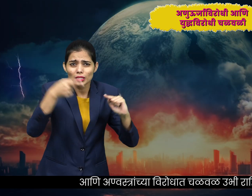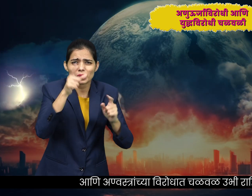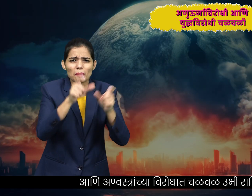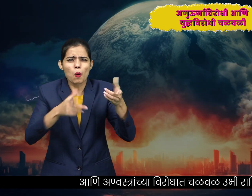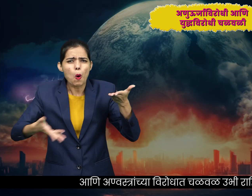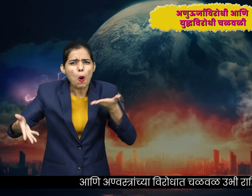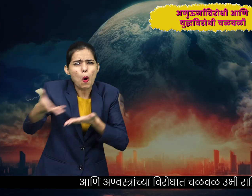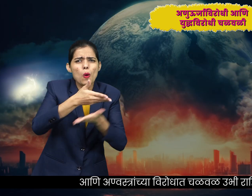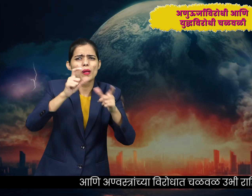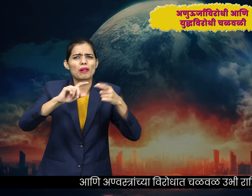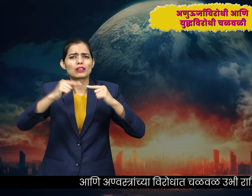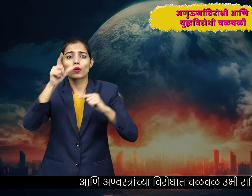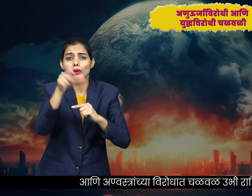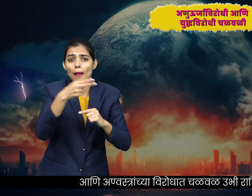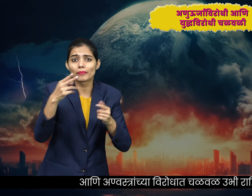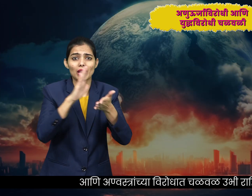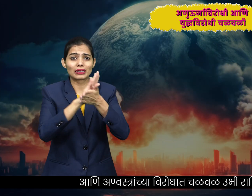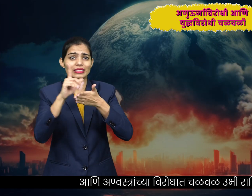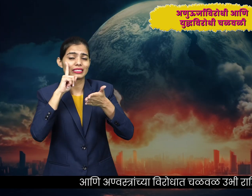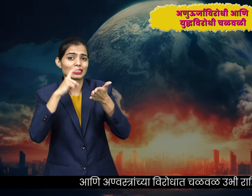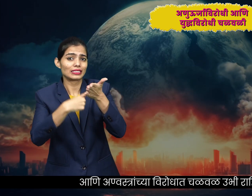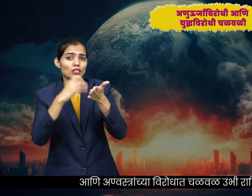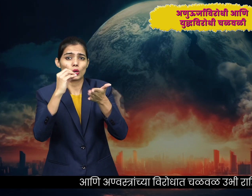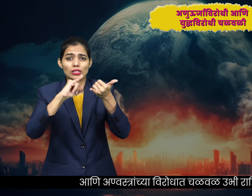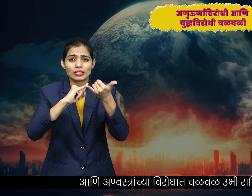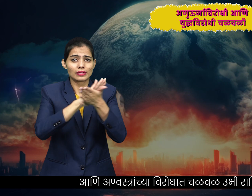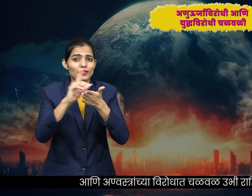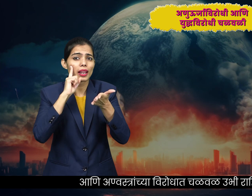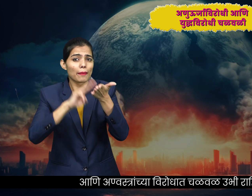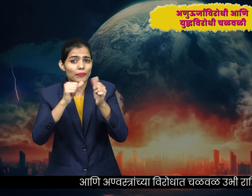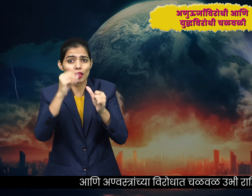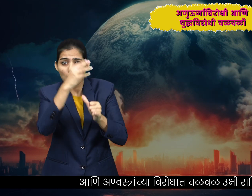आणि अण्वस्त्रांच्या विरोधात चळवळ उभी राहिली.